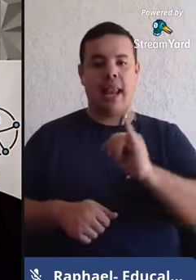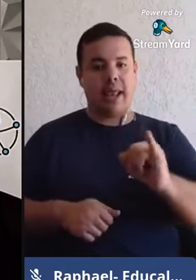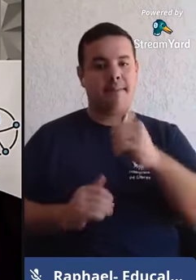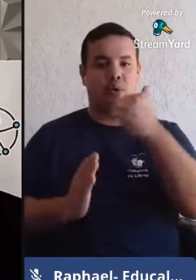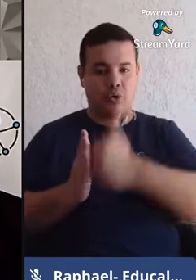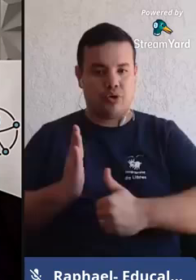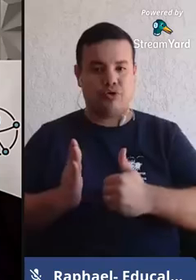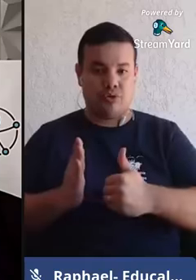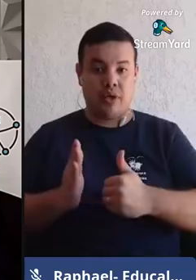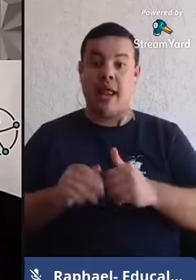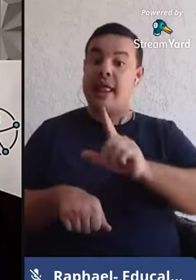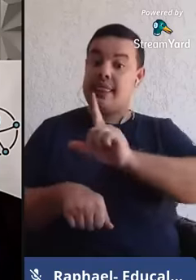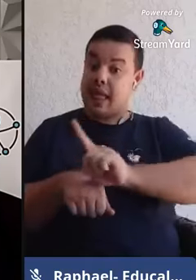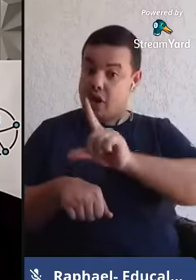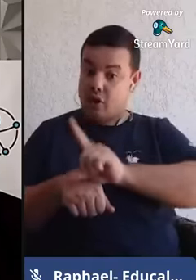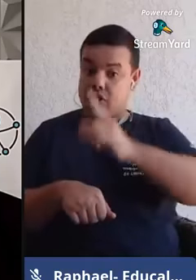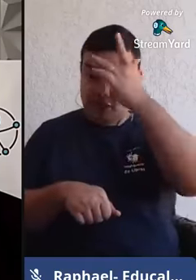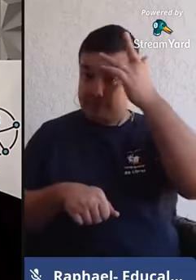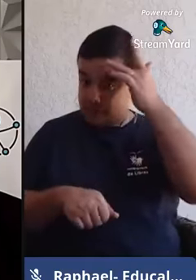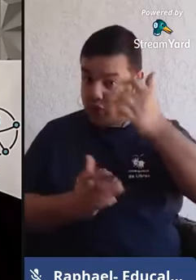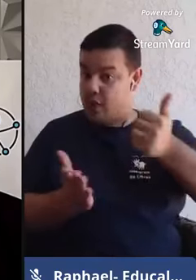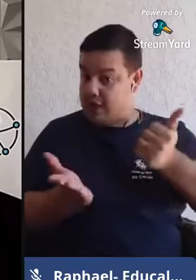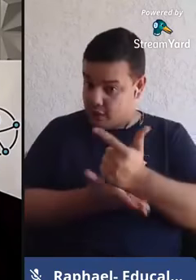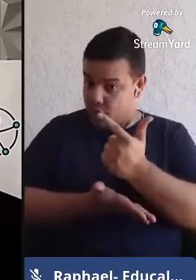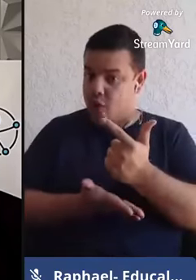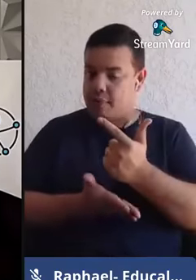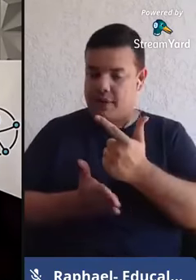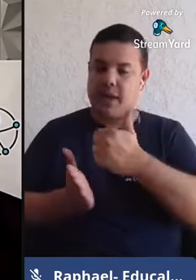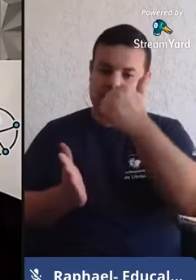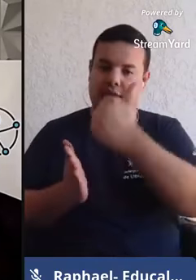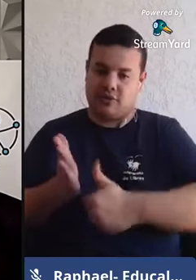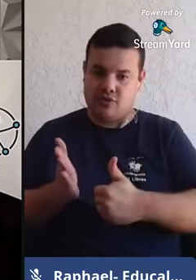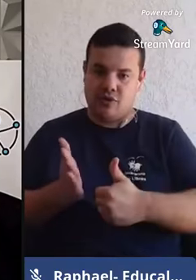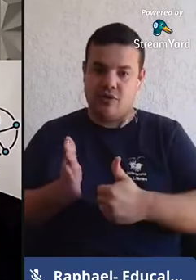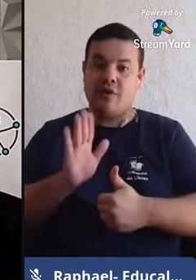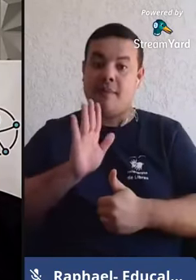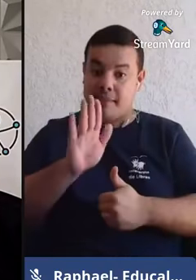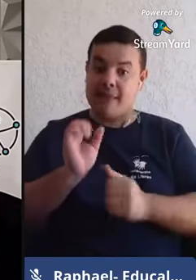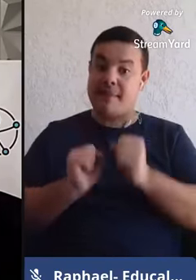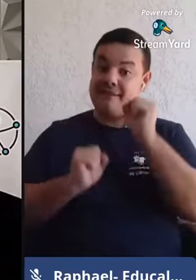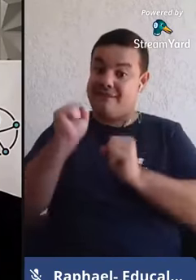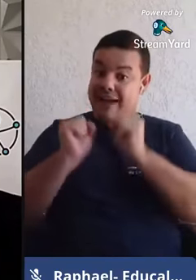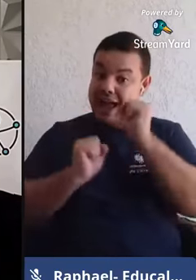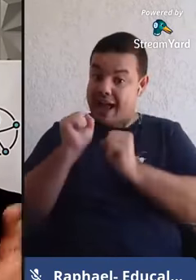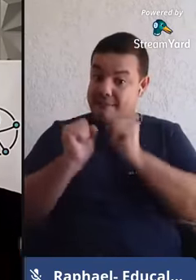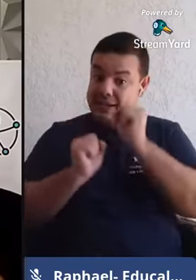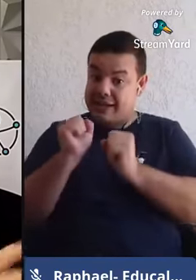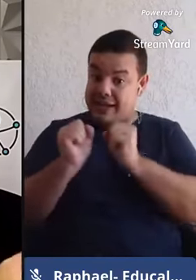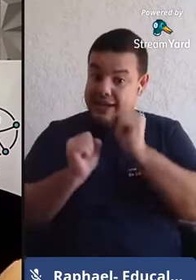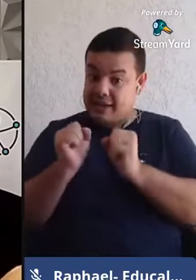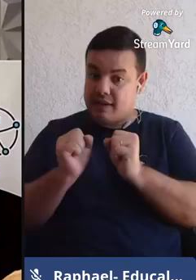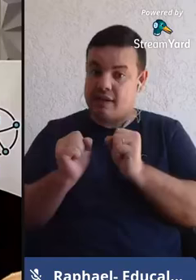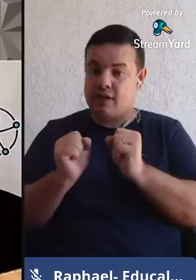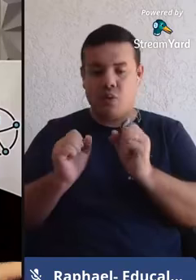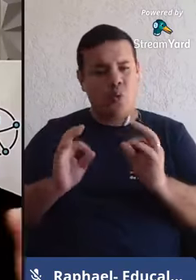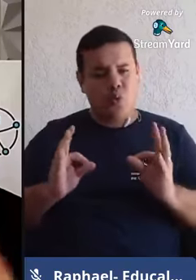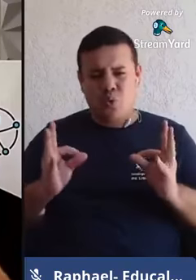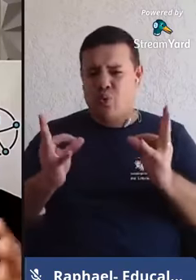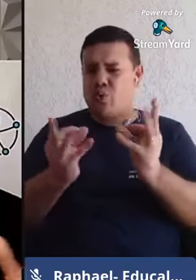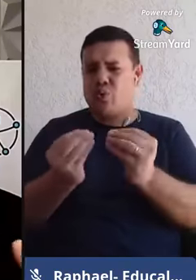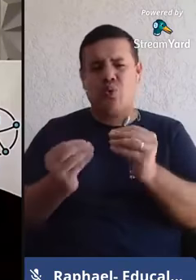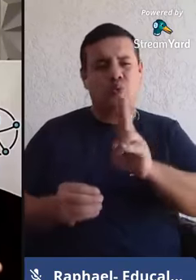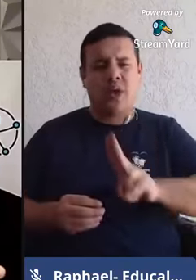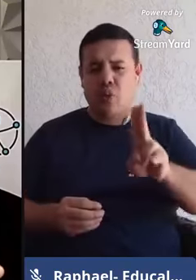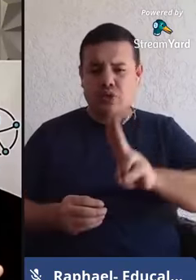isenta de imposto para quem compra. Mas para quem fabrica aquela cadeira de roda, você sabe muito bem disso, todos os insumos utilizados,